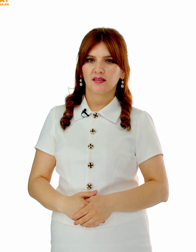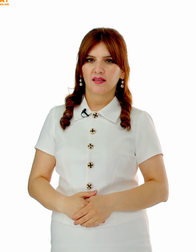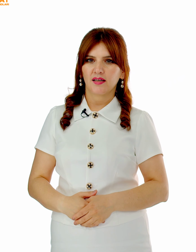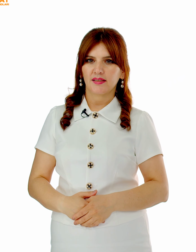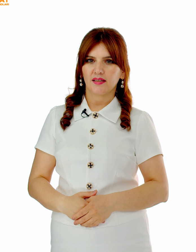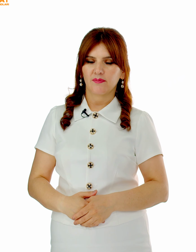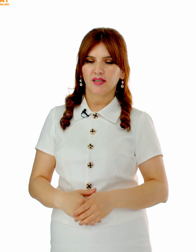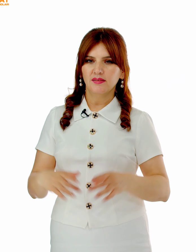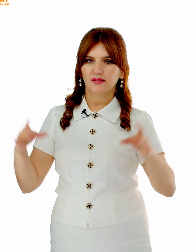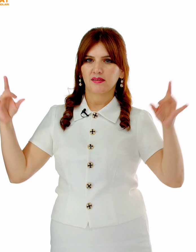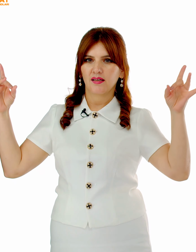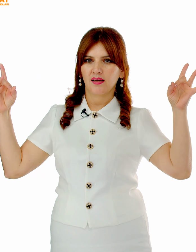Qaytaraman.